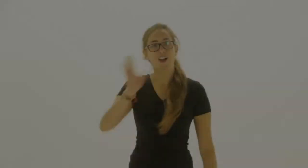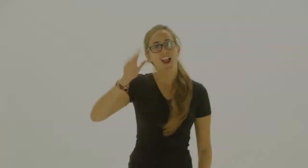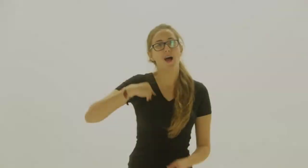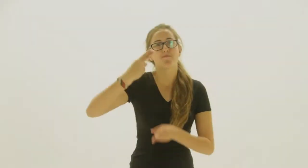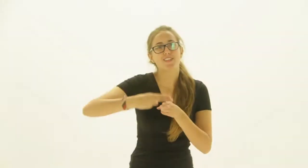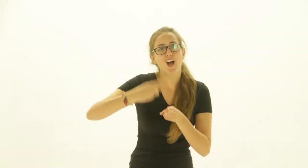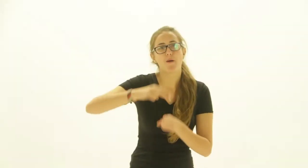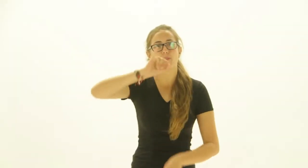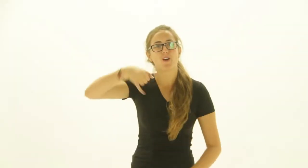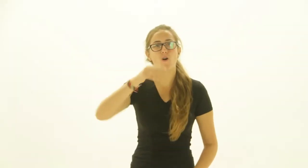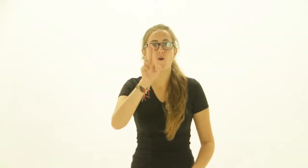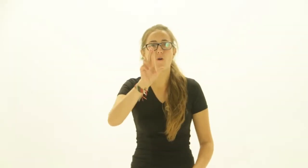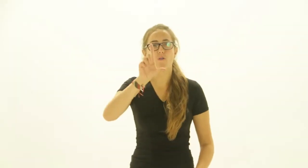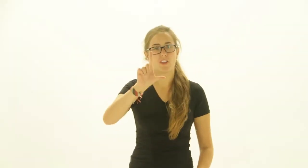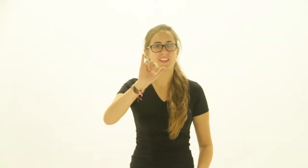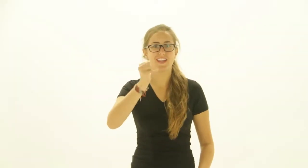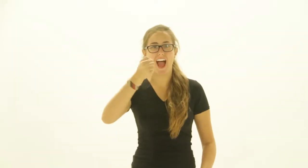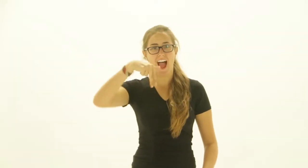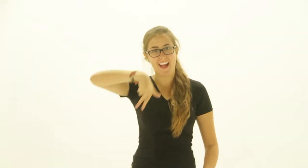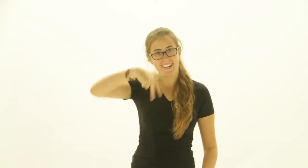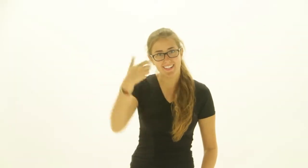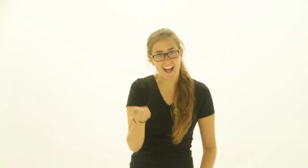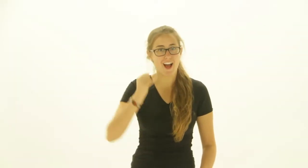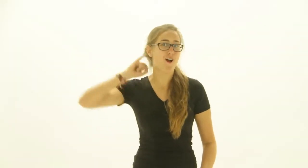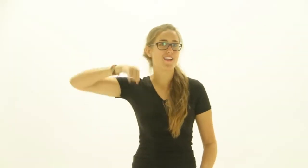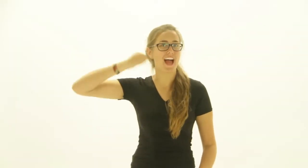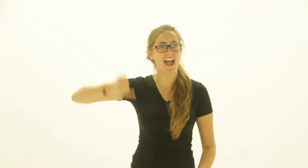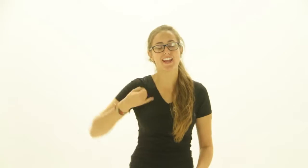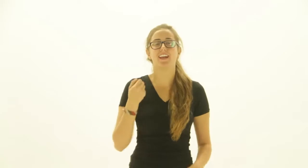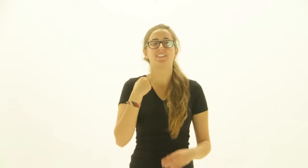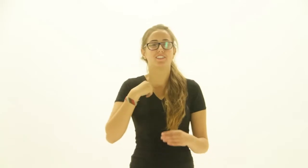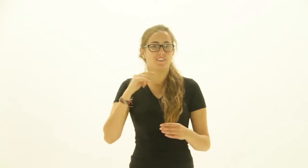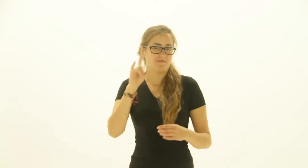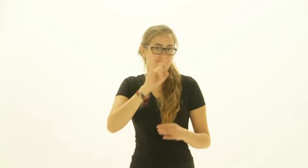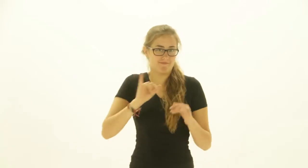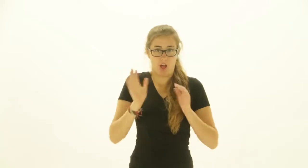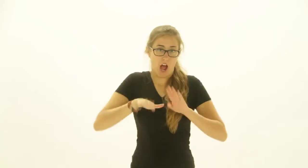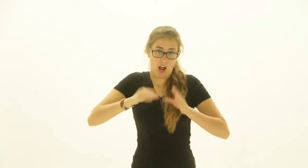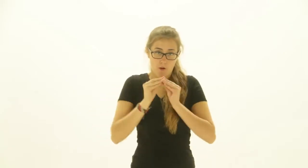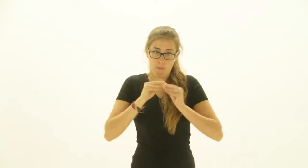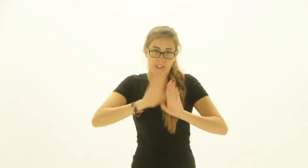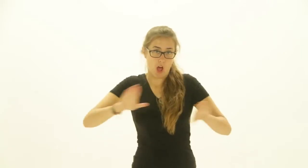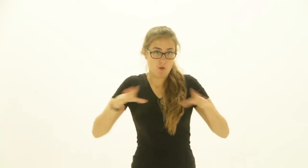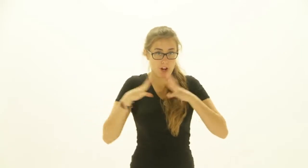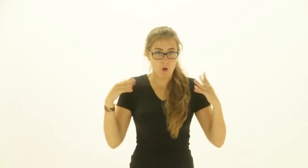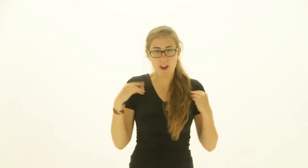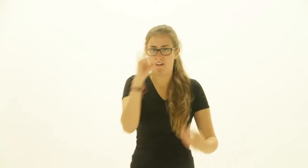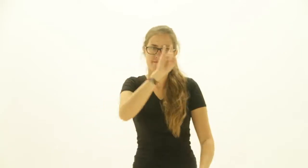Hola, mi nombre es Juliana, esta es mi seña y yo también soy compañera de la escuela de todos ellos y yo soy fatal,